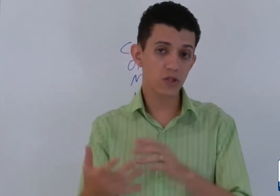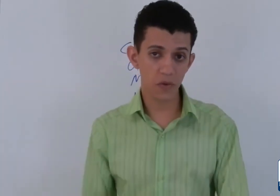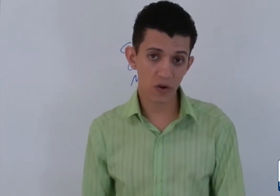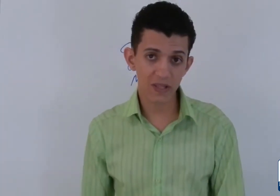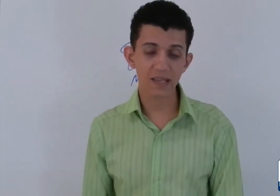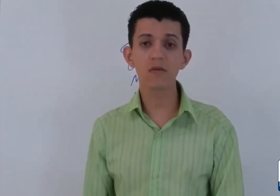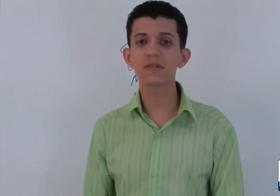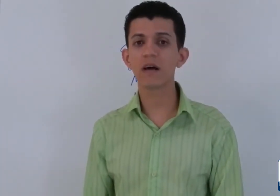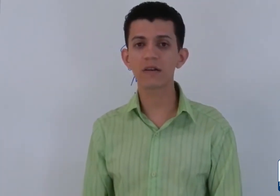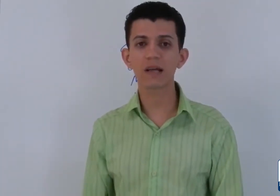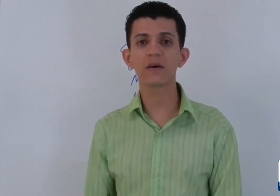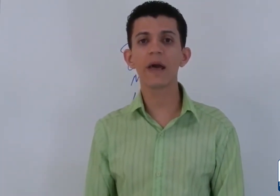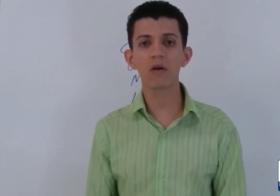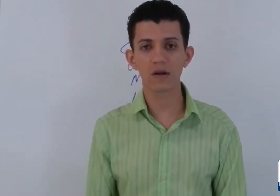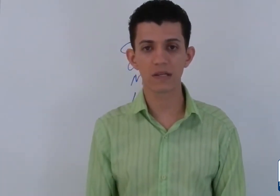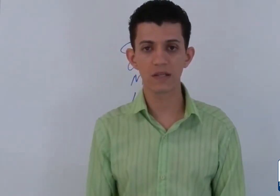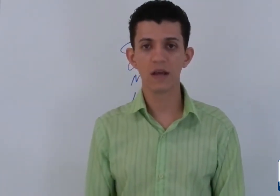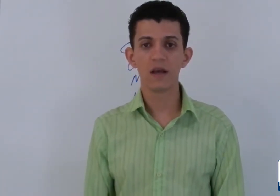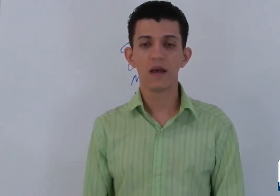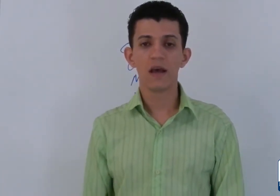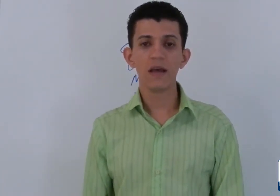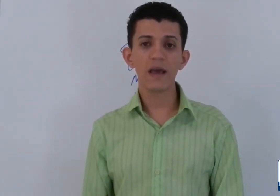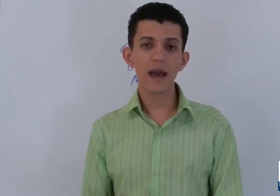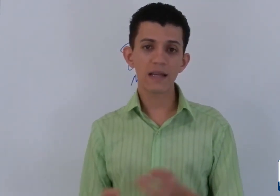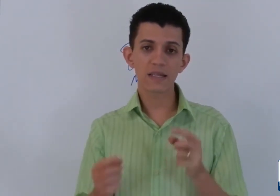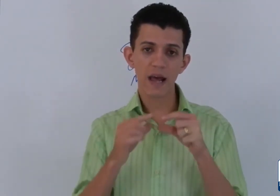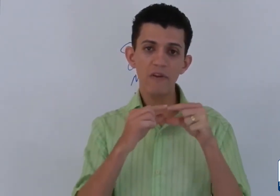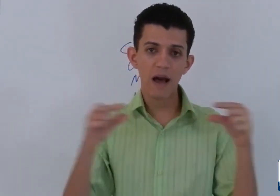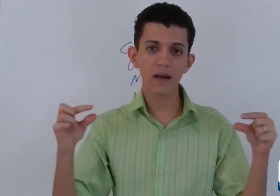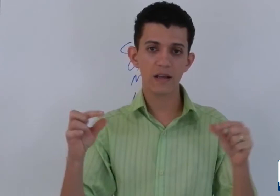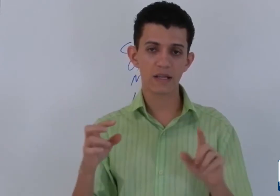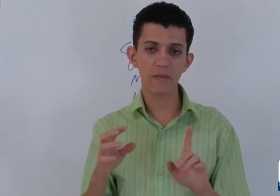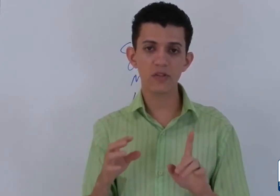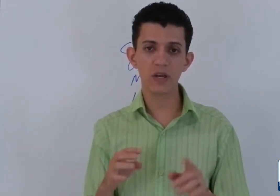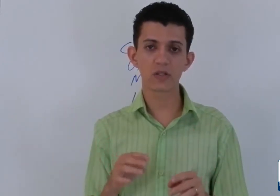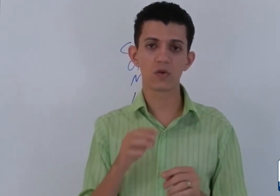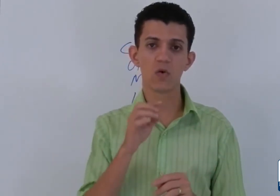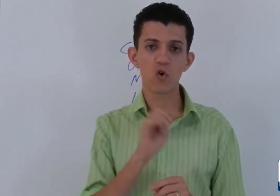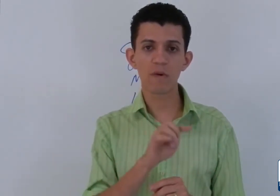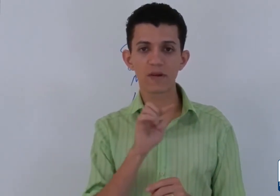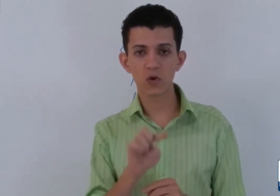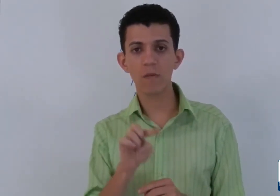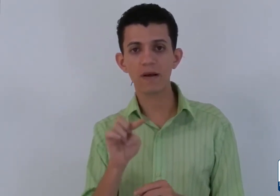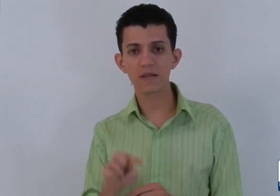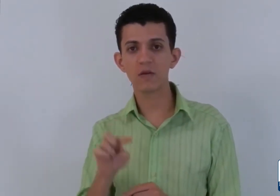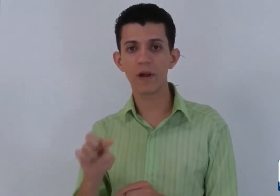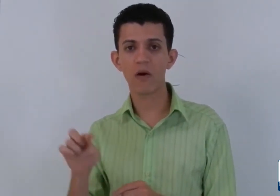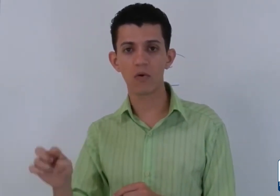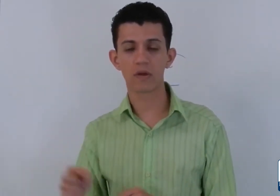tipo de anotação, que seria a anotação em glosas. E aí ela escreve lá, exatamente isso. Uma pessoa passando pela outra.